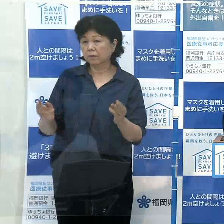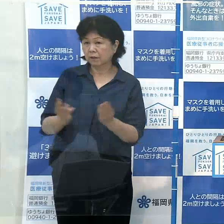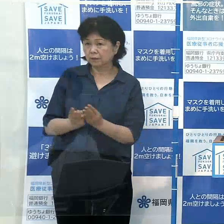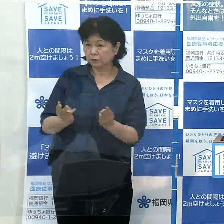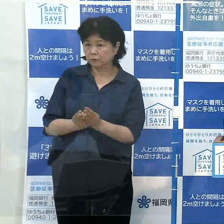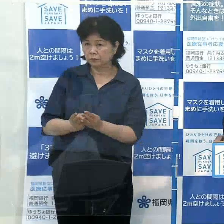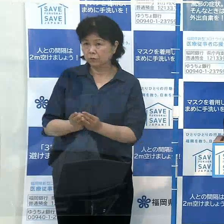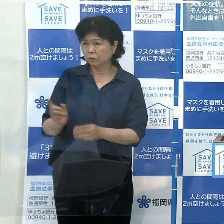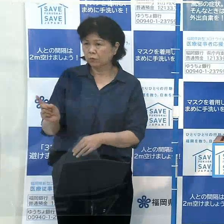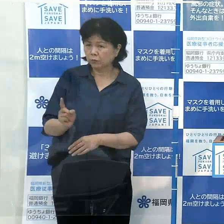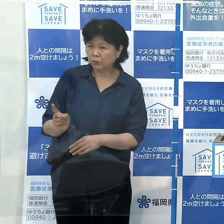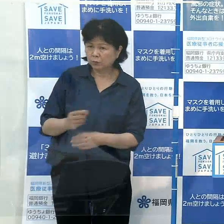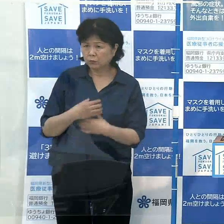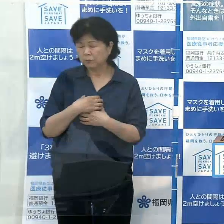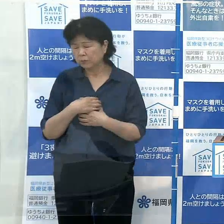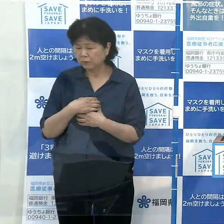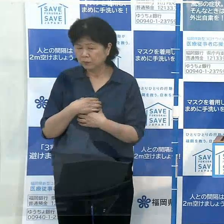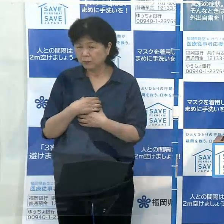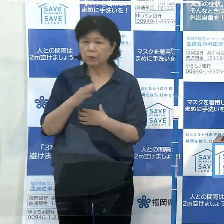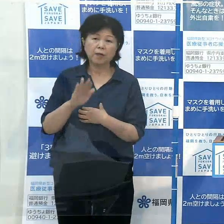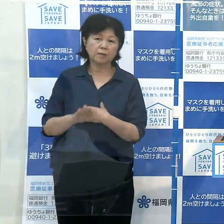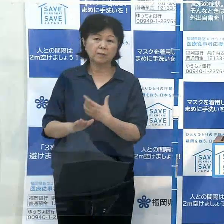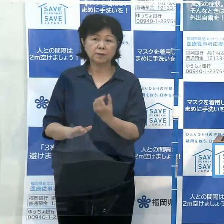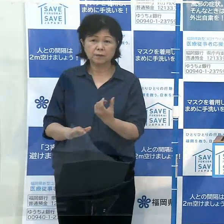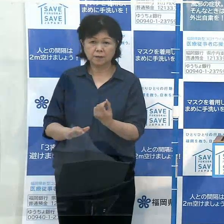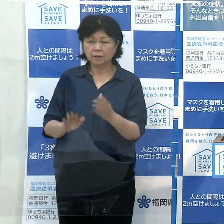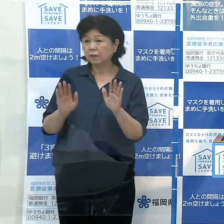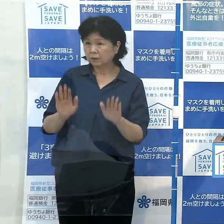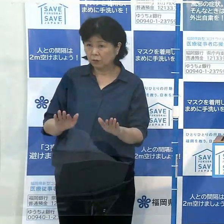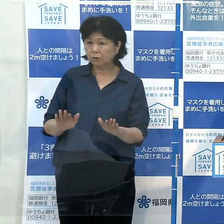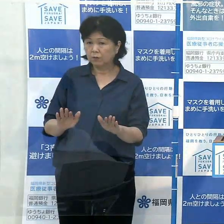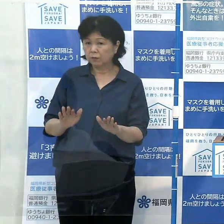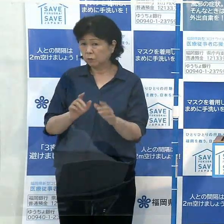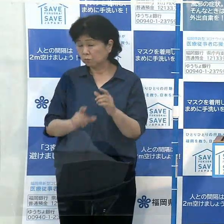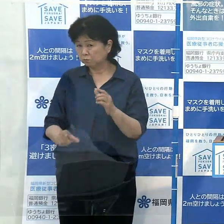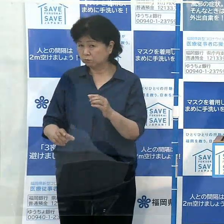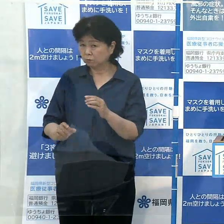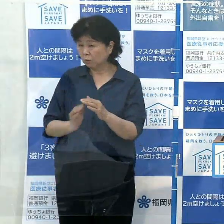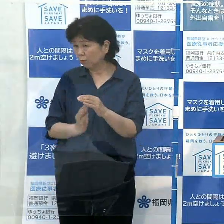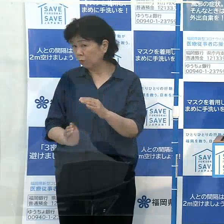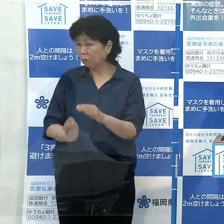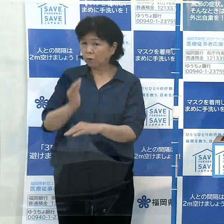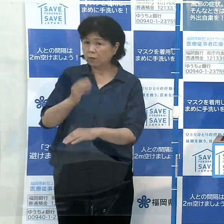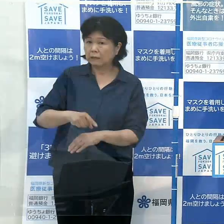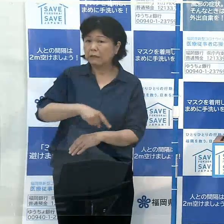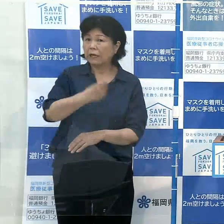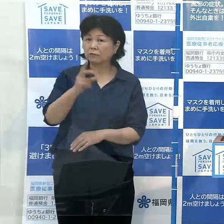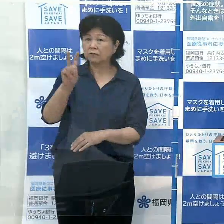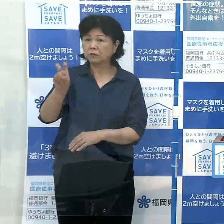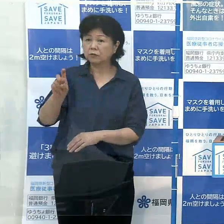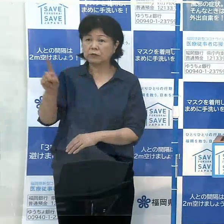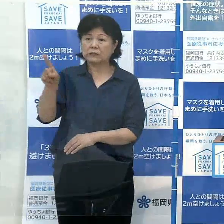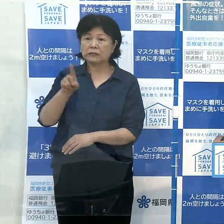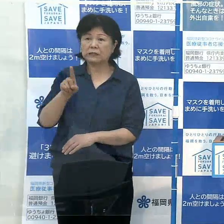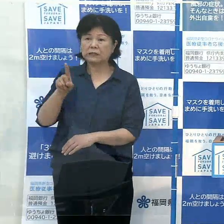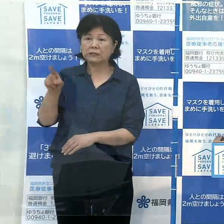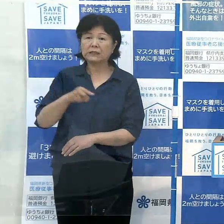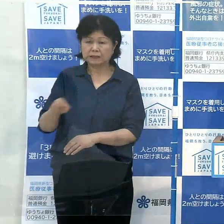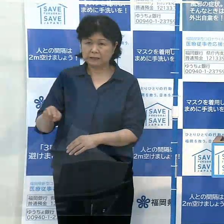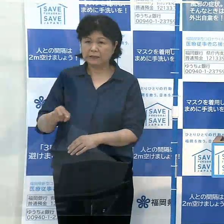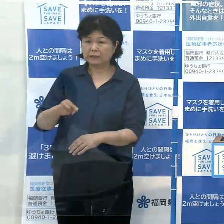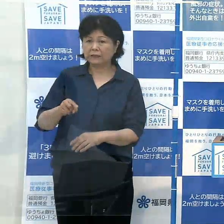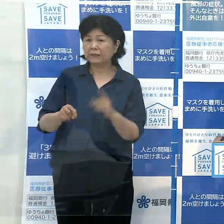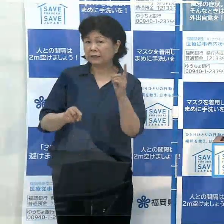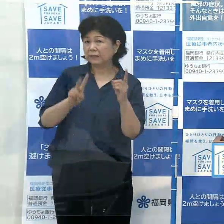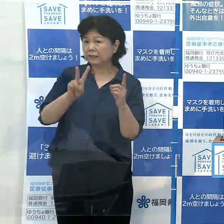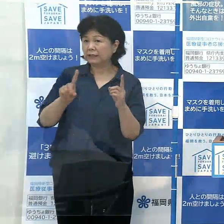どうなるかと言って見ておったんですが、本日はそれを超える121名となりました。